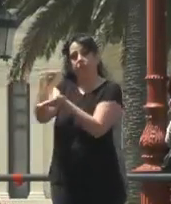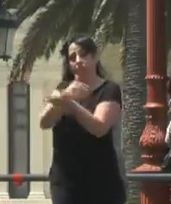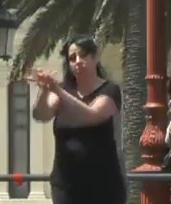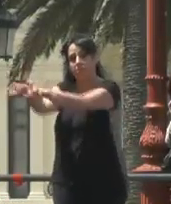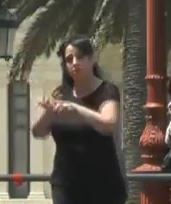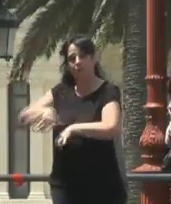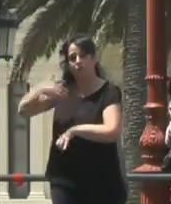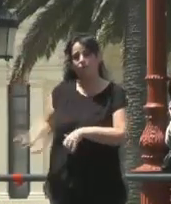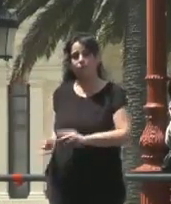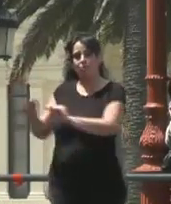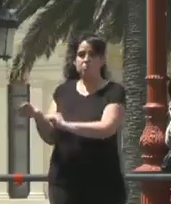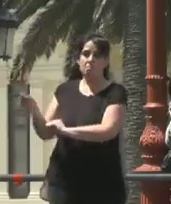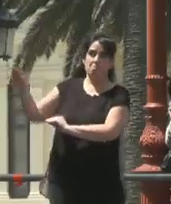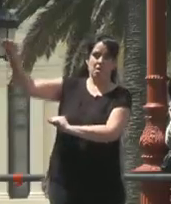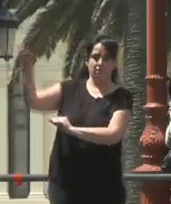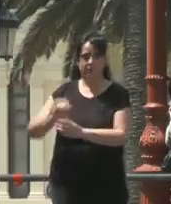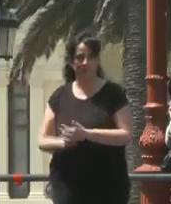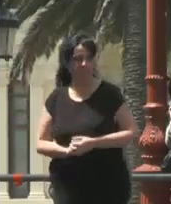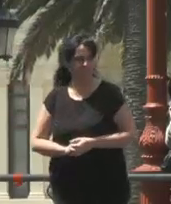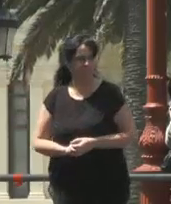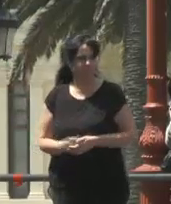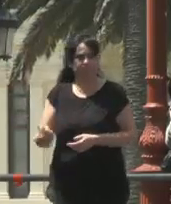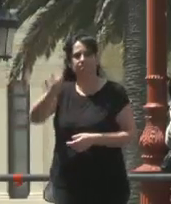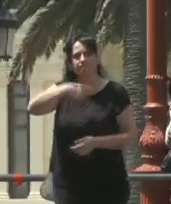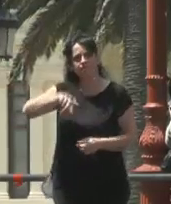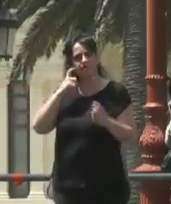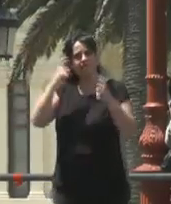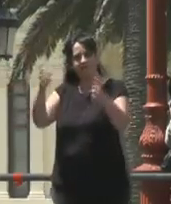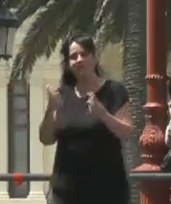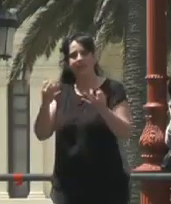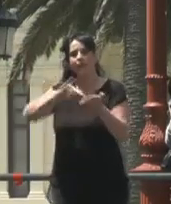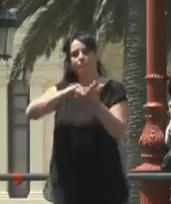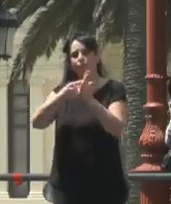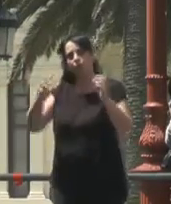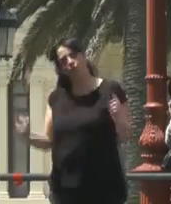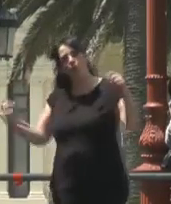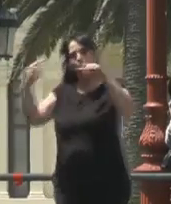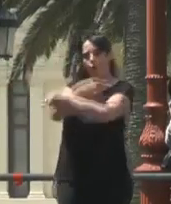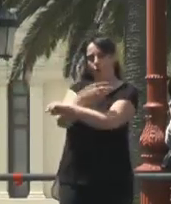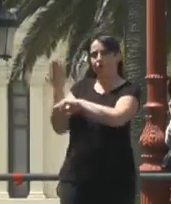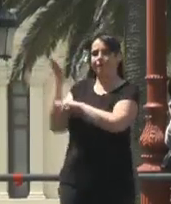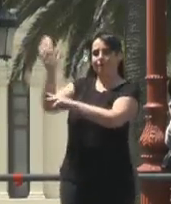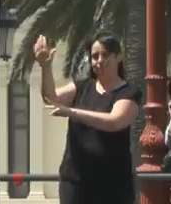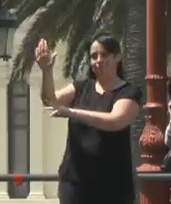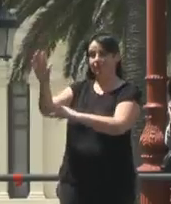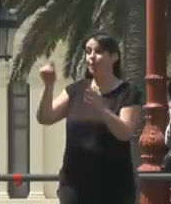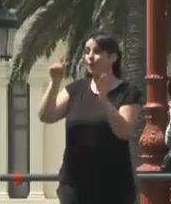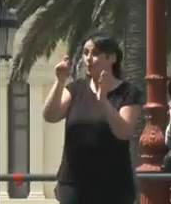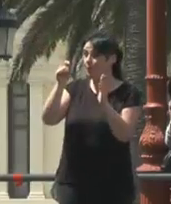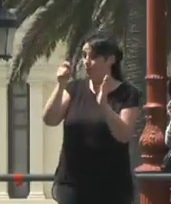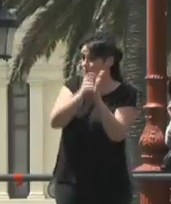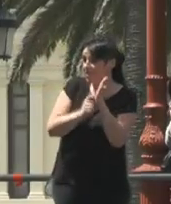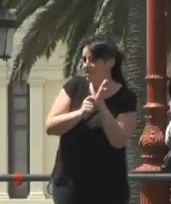propias fortunas. Y nosotros le ponemos encima un proyecto antagónico, un proyecto construido con otros valores y